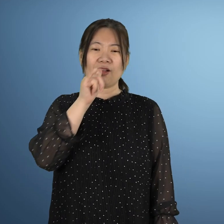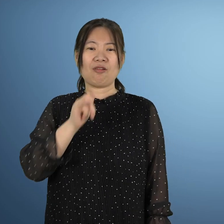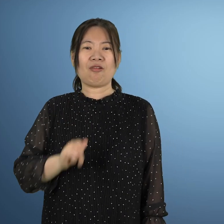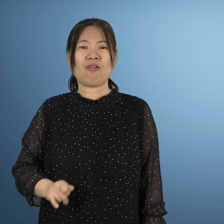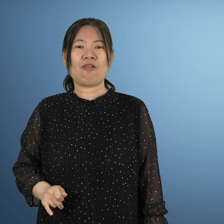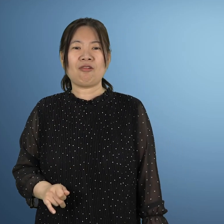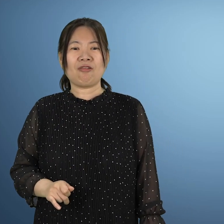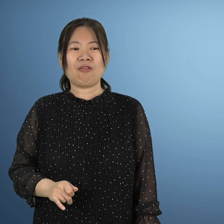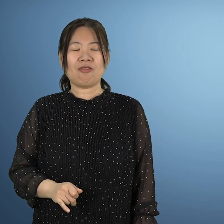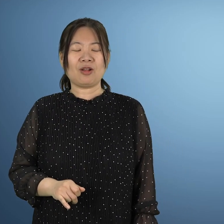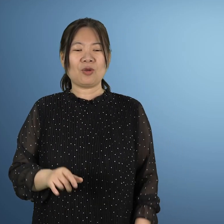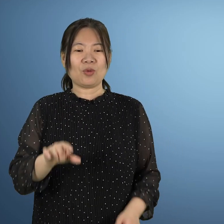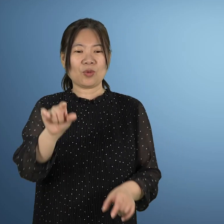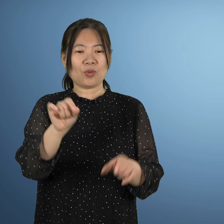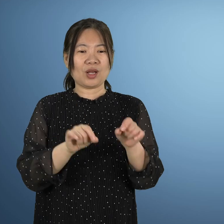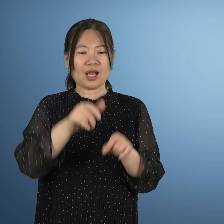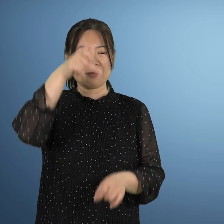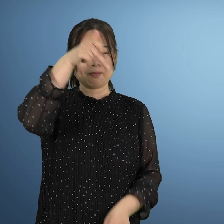골라찍게?